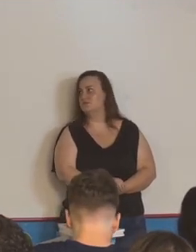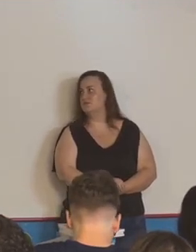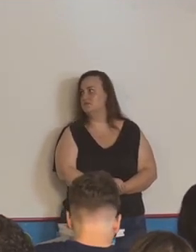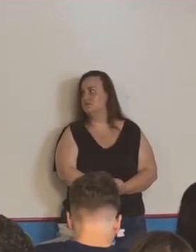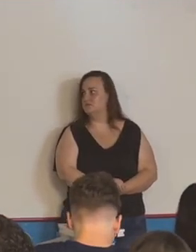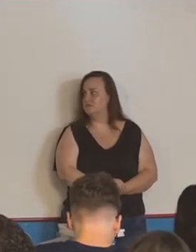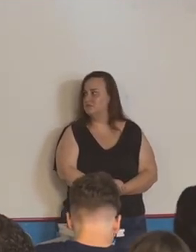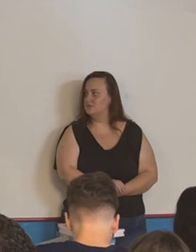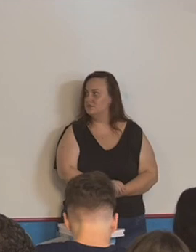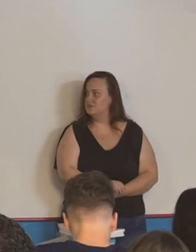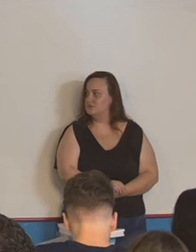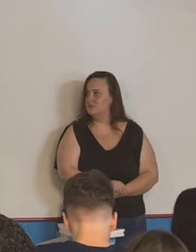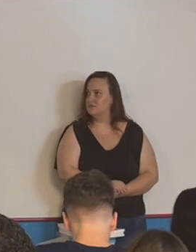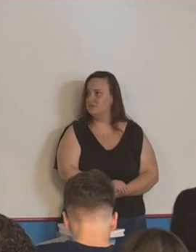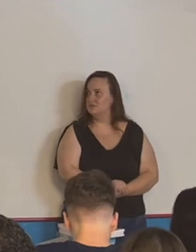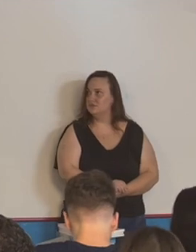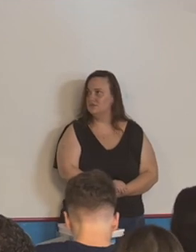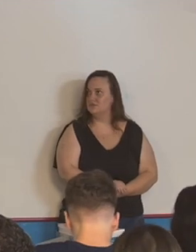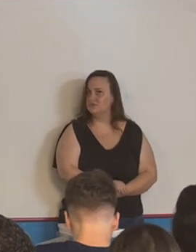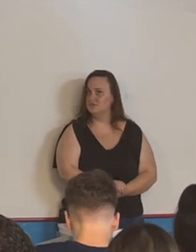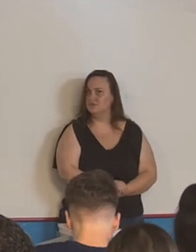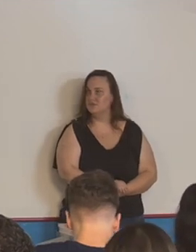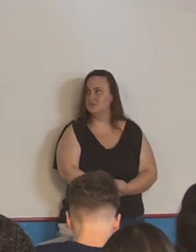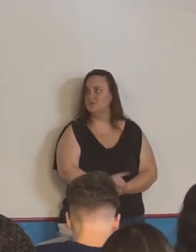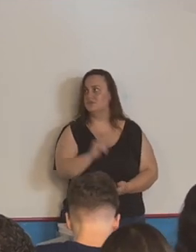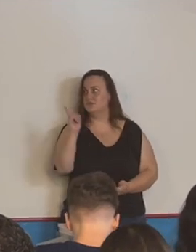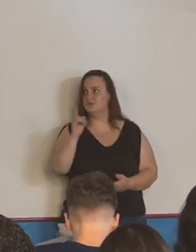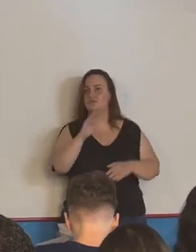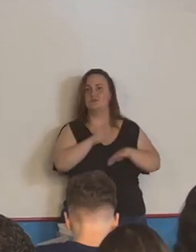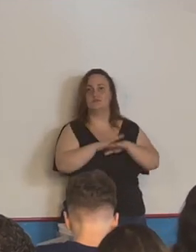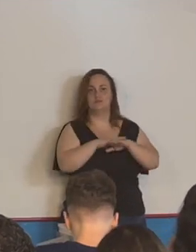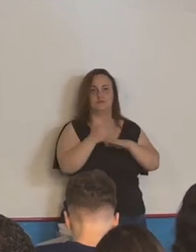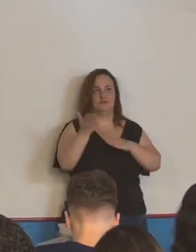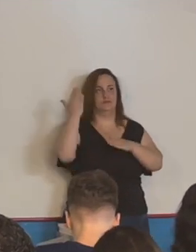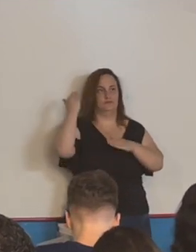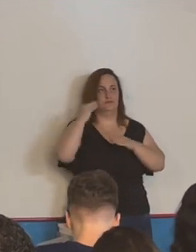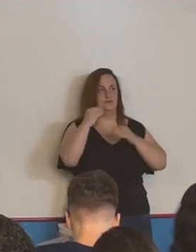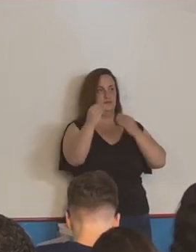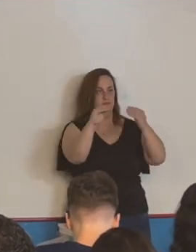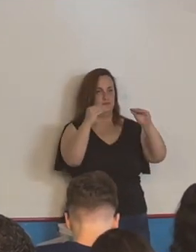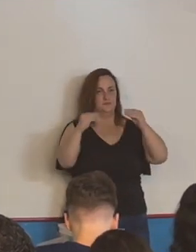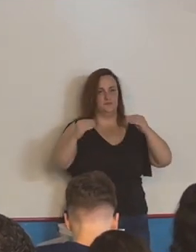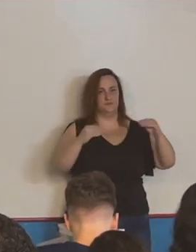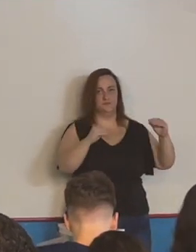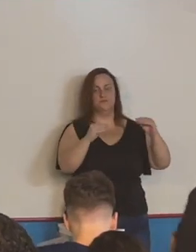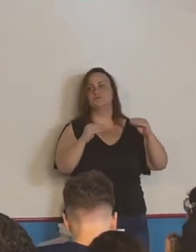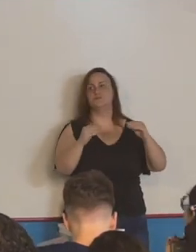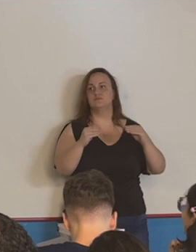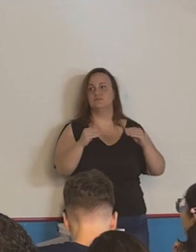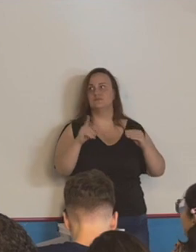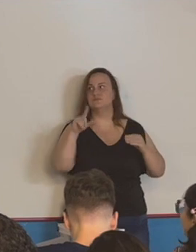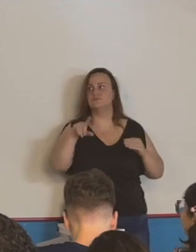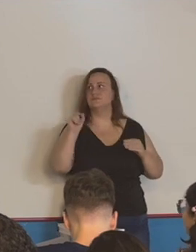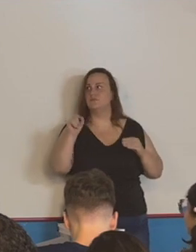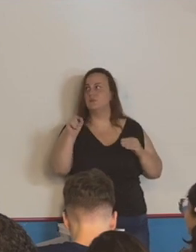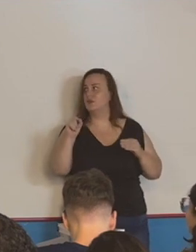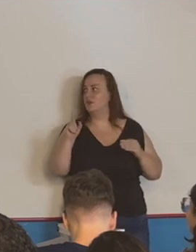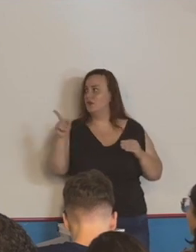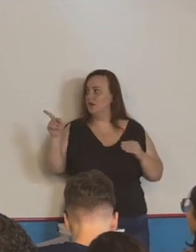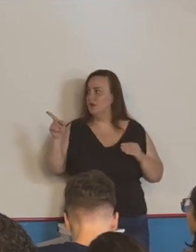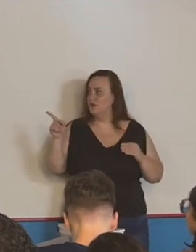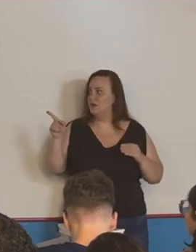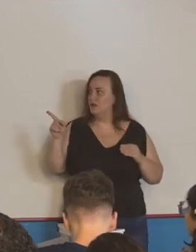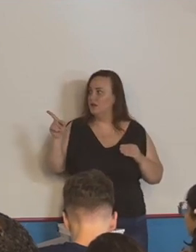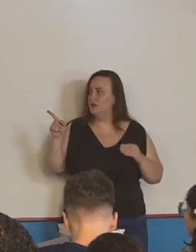Então, isso daqui eu fiz, isso aqui na instalação. Ela tem, é da onde que está o som do canto da Mãe da Lua, né?